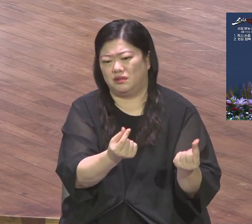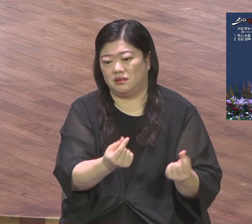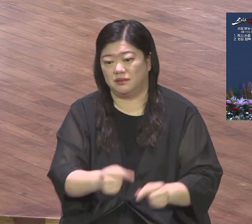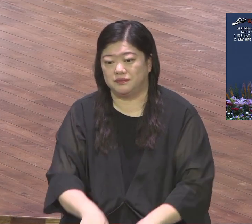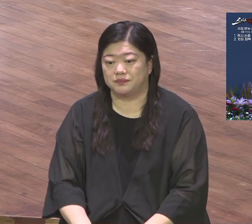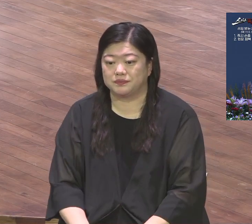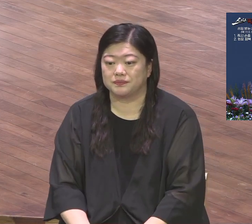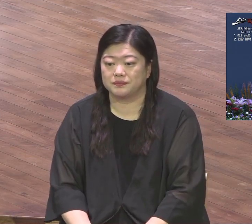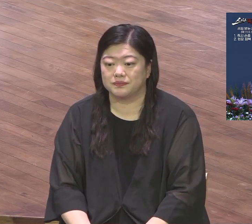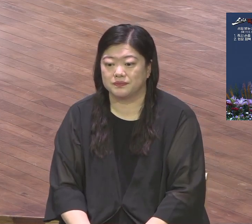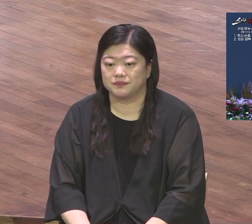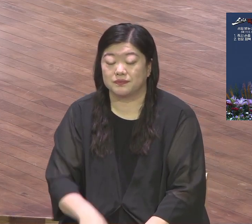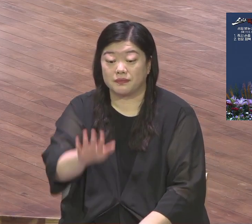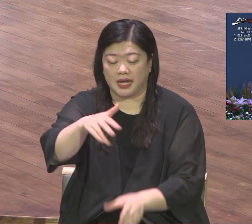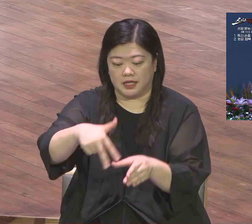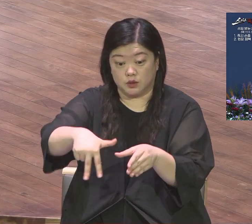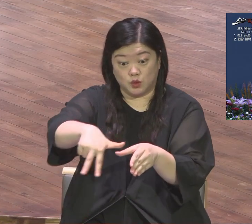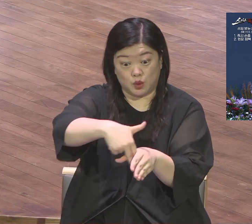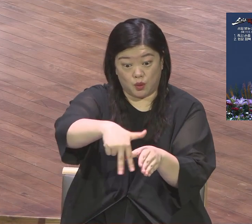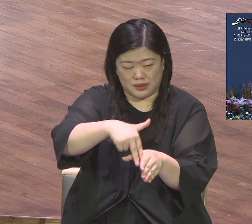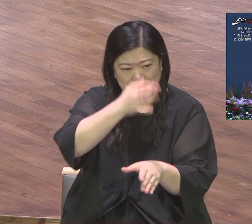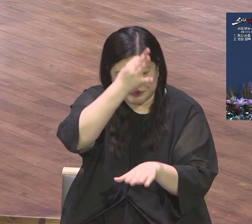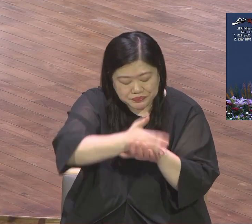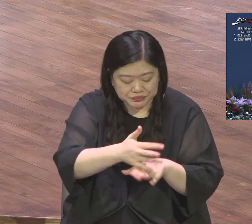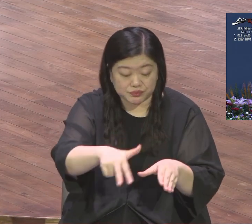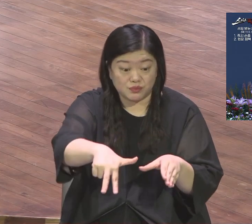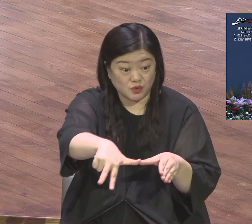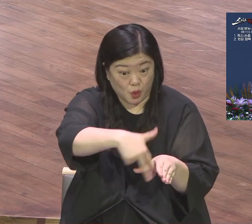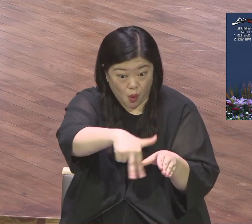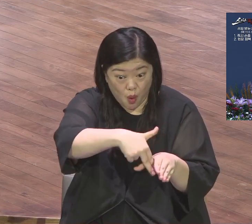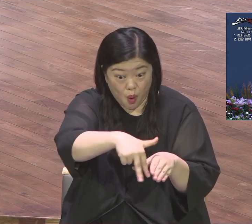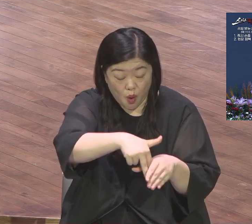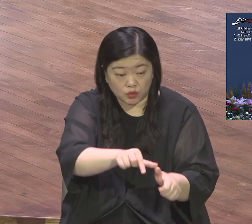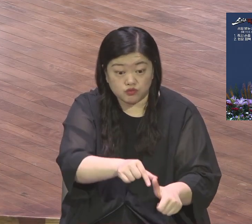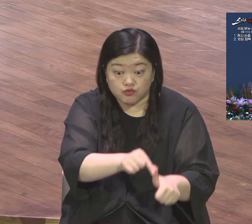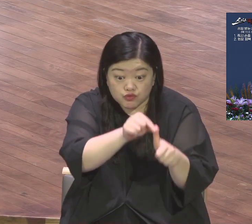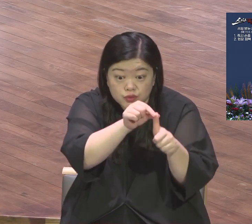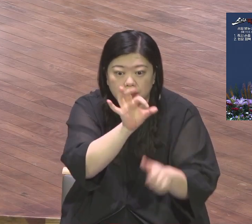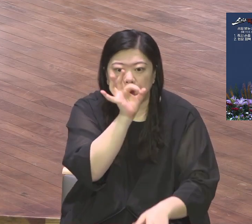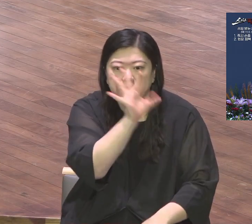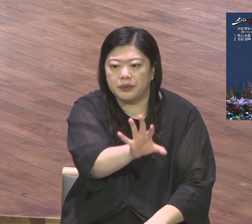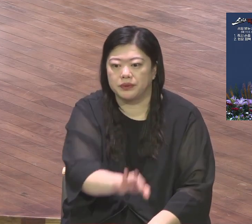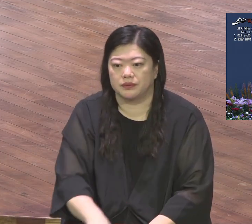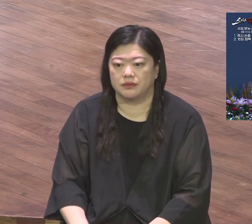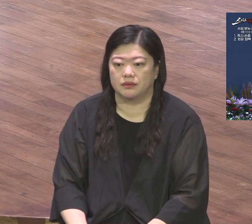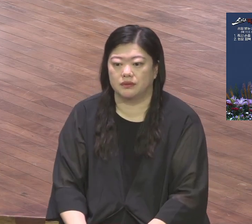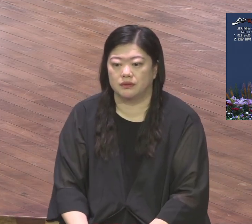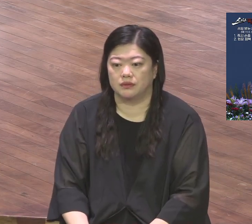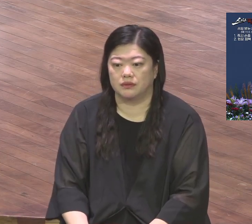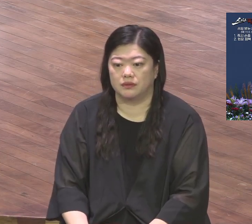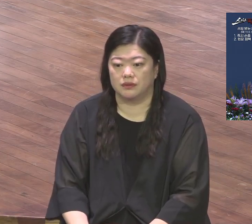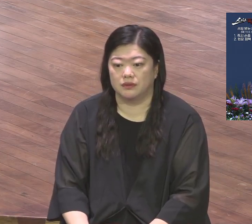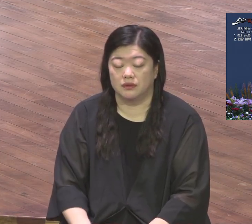없어요. 종교생활. 다시 말하면 눌려 삽니다. 완전히 눌려